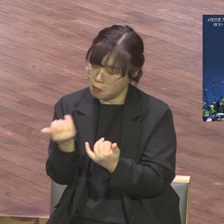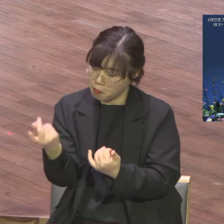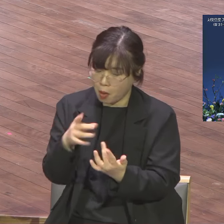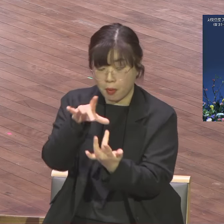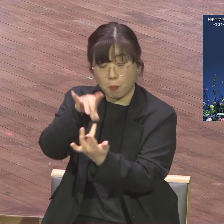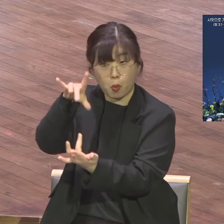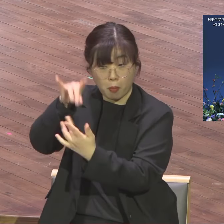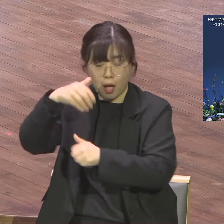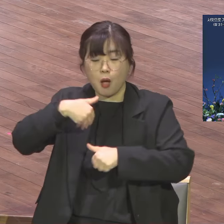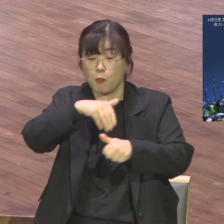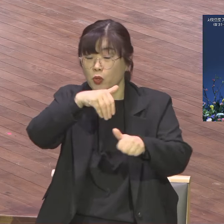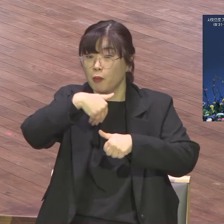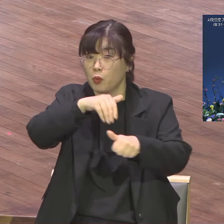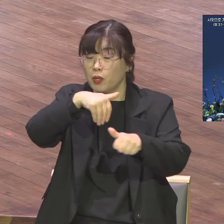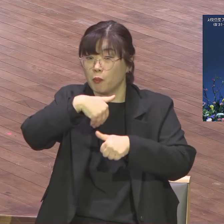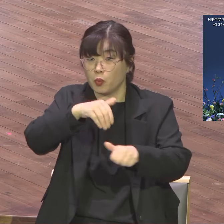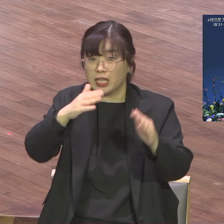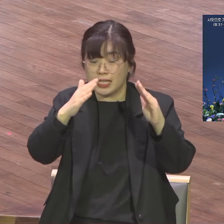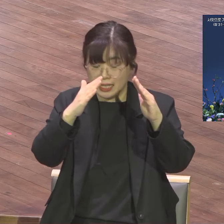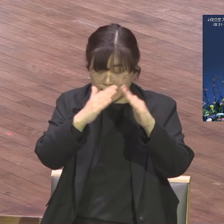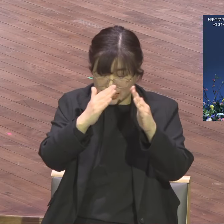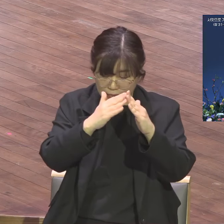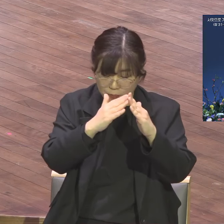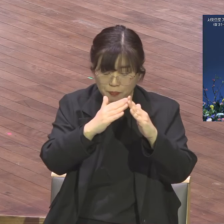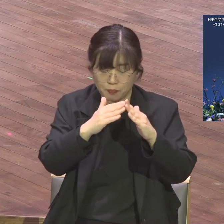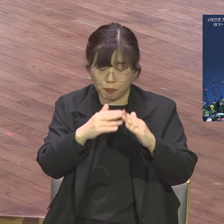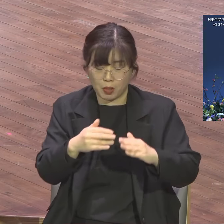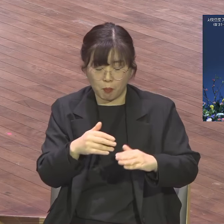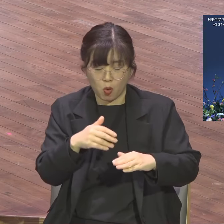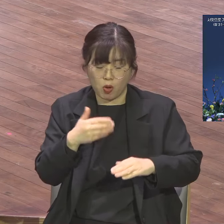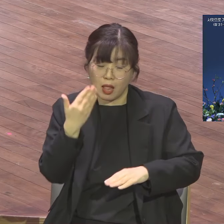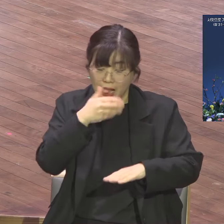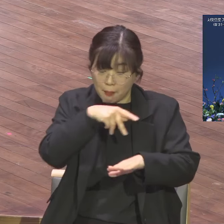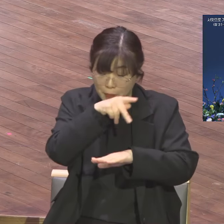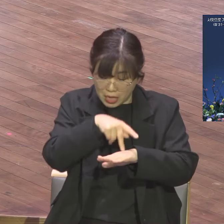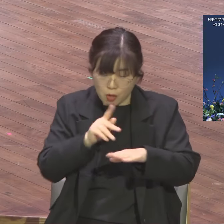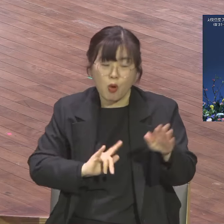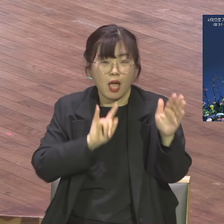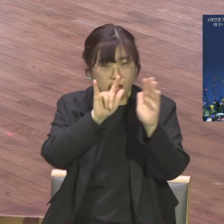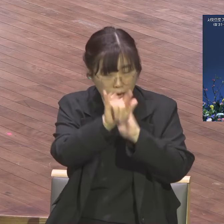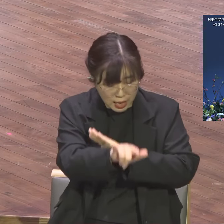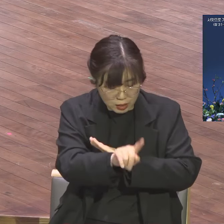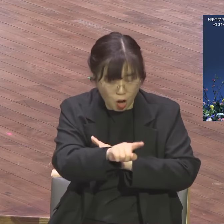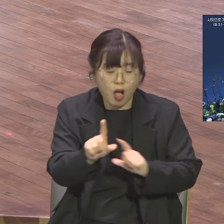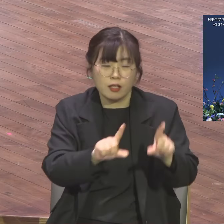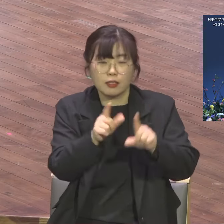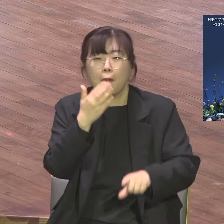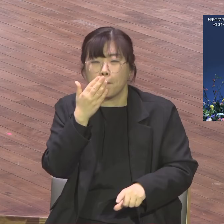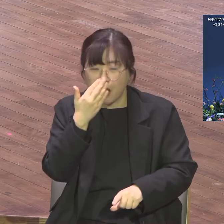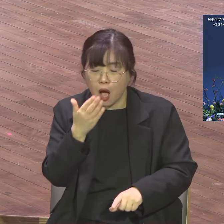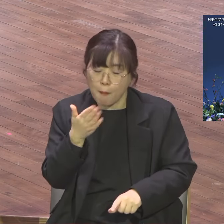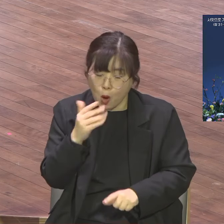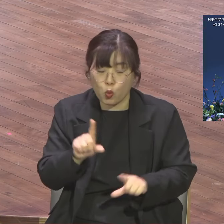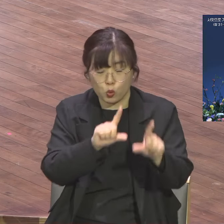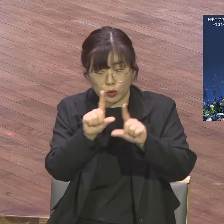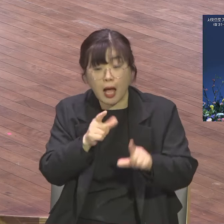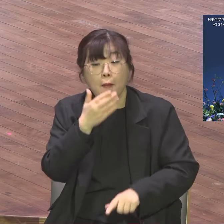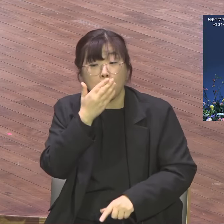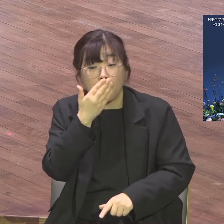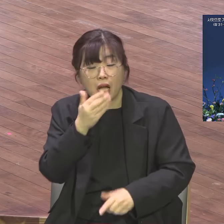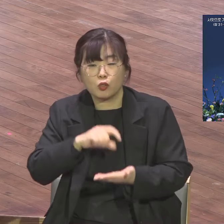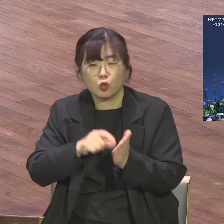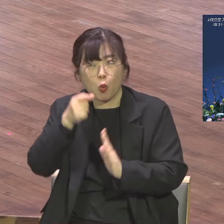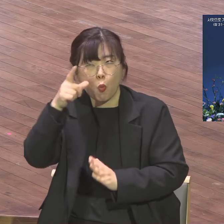방도 집도 얻을 수 있도록. 그 다음 생활비가 줍니다. 500불. 그러니까 그거를 먹고 자고 싹